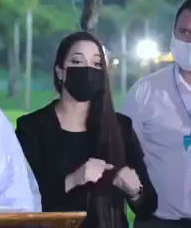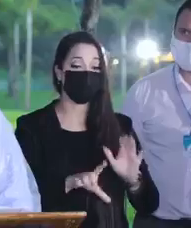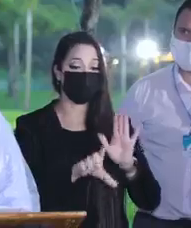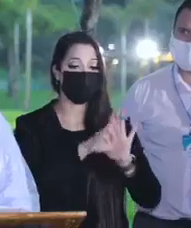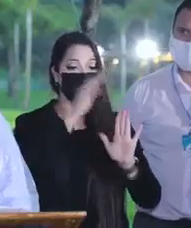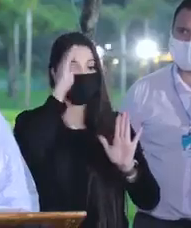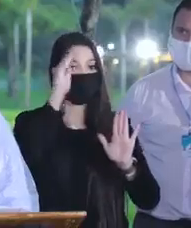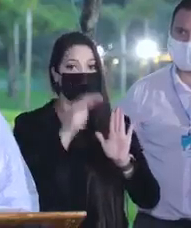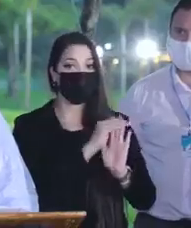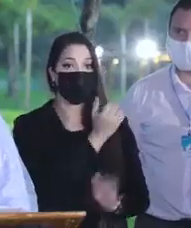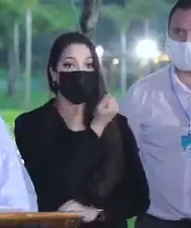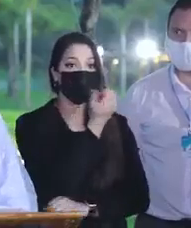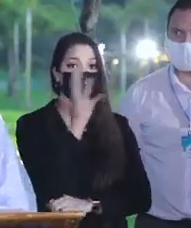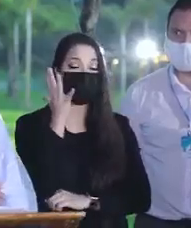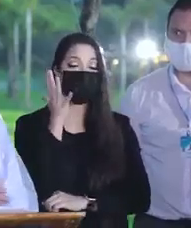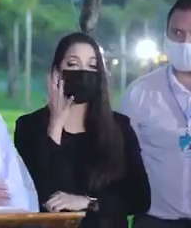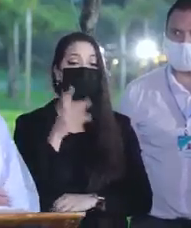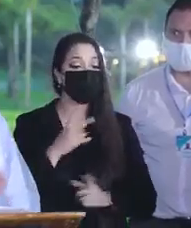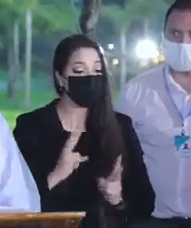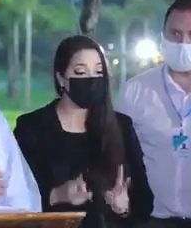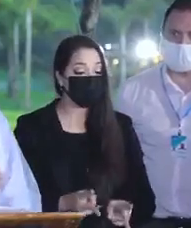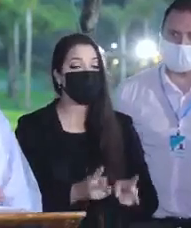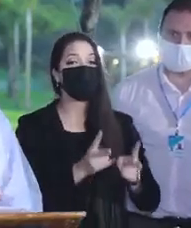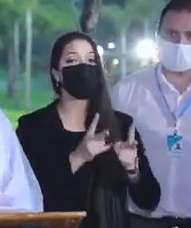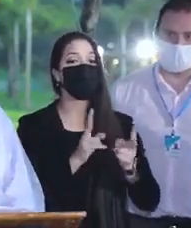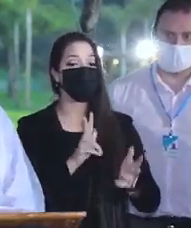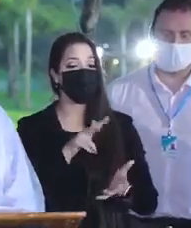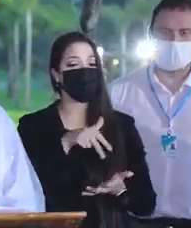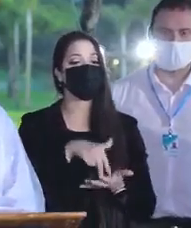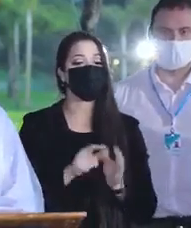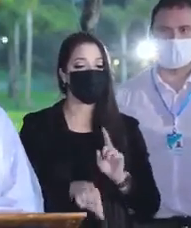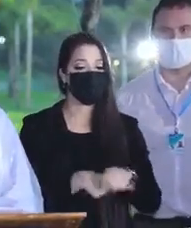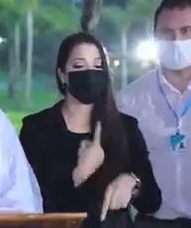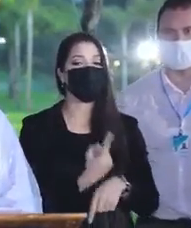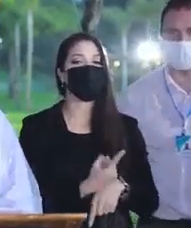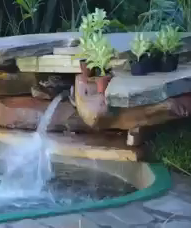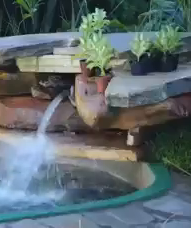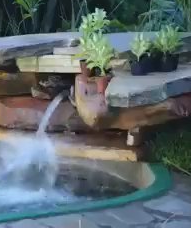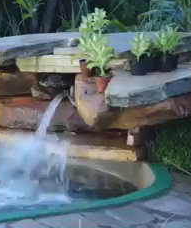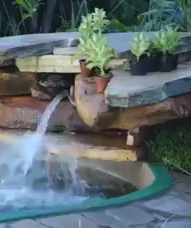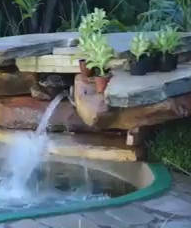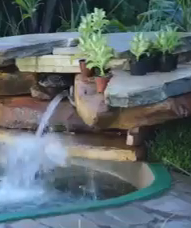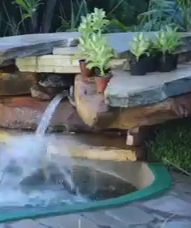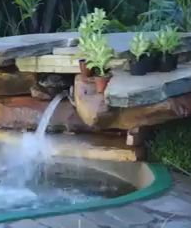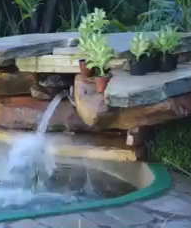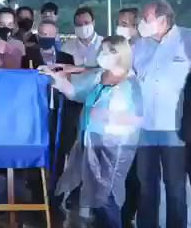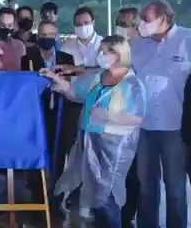legislação ambiental. Vamos sempre estar à frente defendendo o meio ambiente.